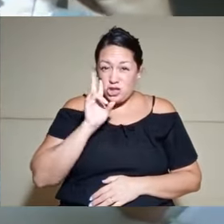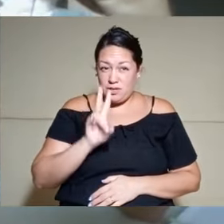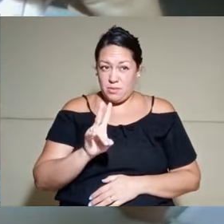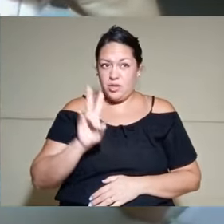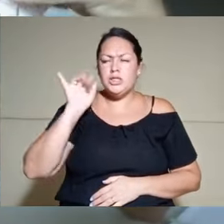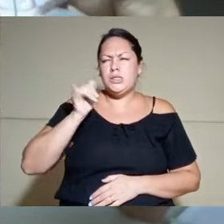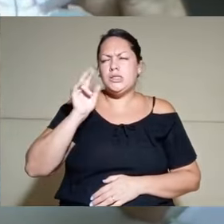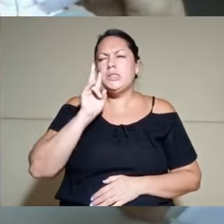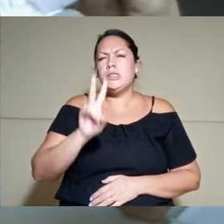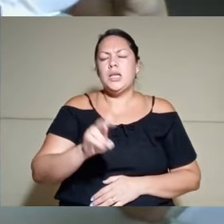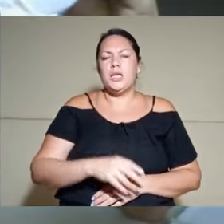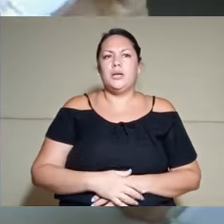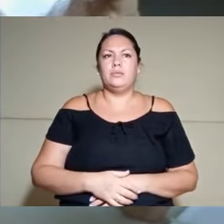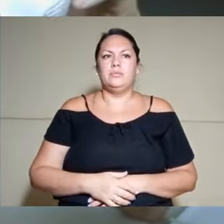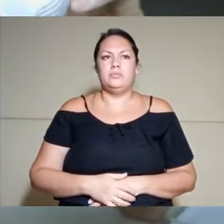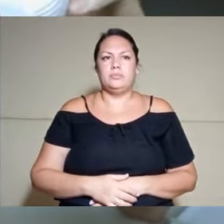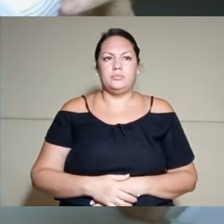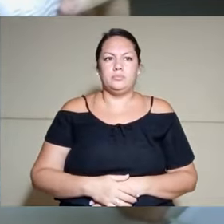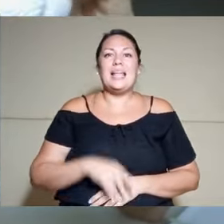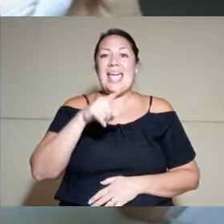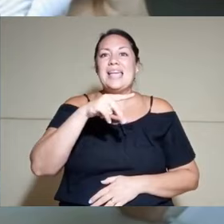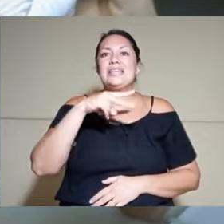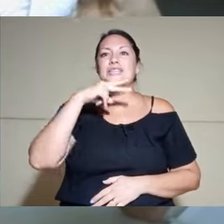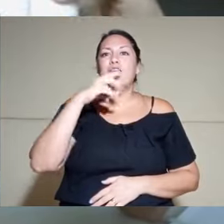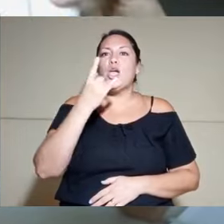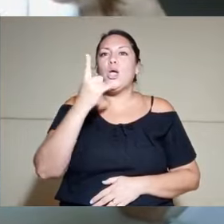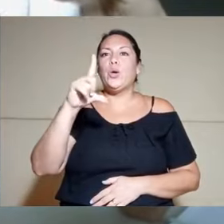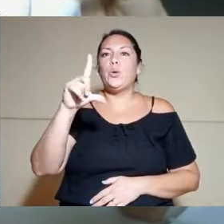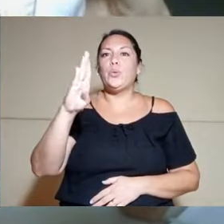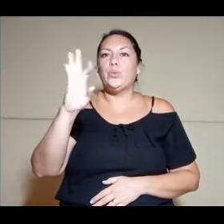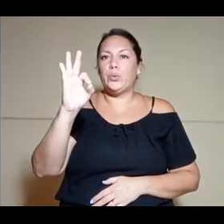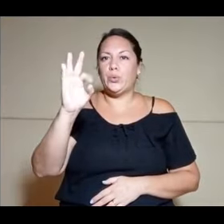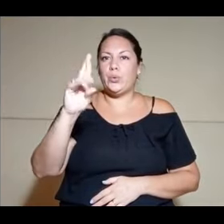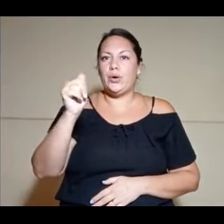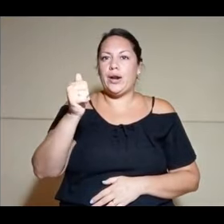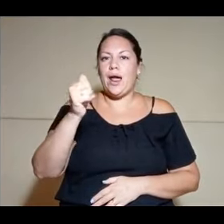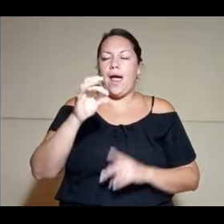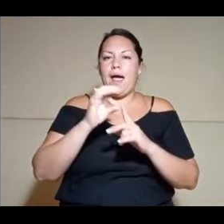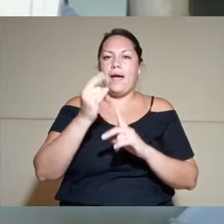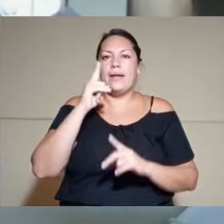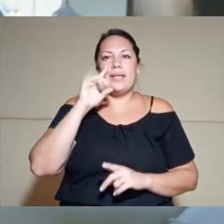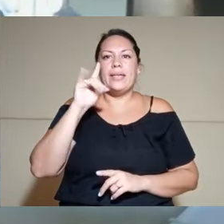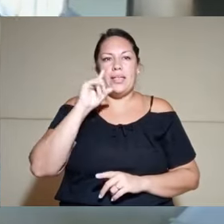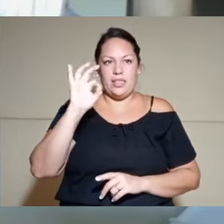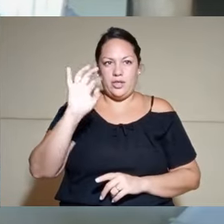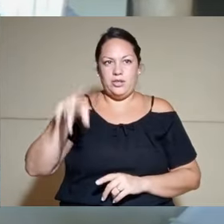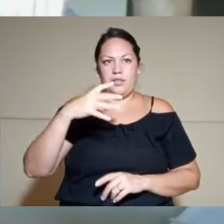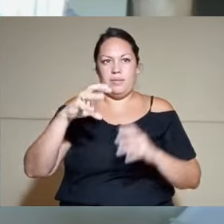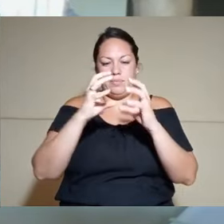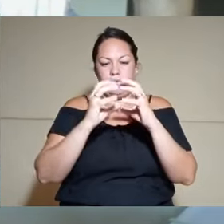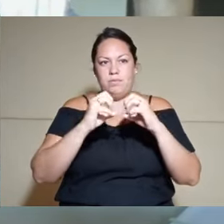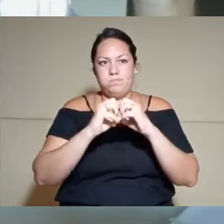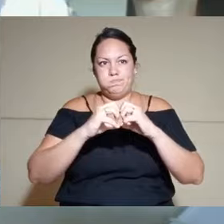raquídeo. Sí, profe. ¿Sí? Si yo se los muestro, sería ahí el bulbo raquídeo. ¿Me alcanzan a ver? Sí, profe. ¿Sí? Si yo te los muestro, sería ahí el bulbo